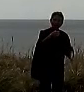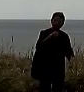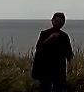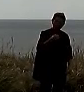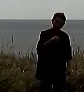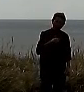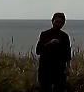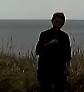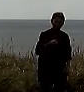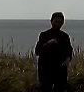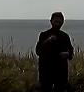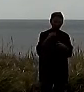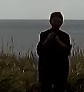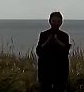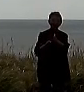私の旅は